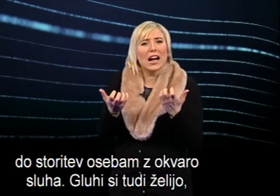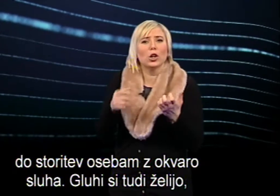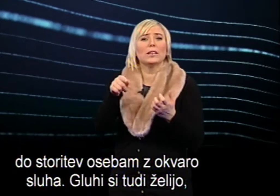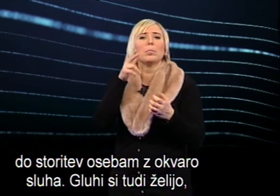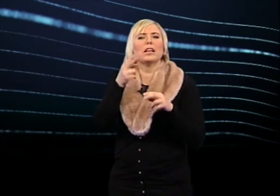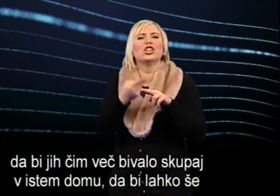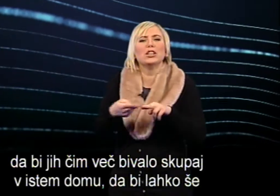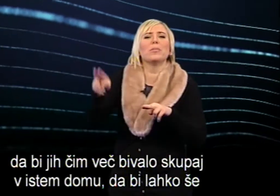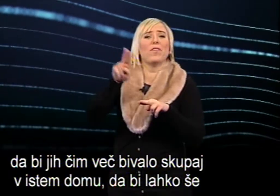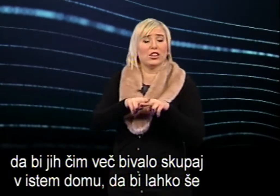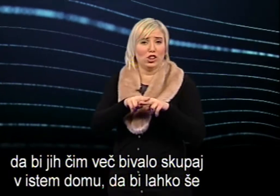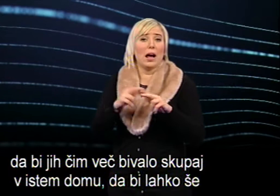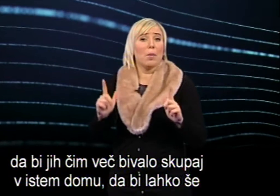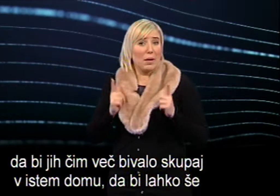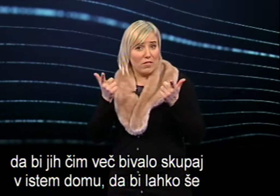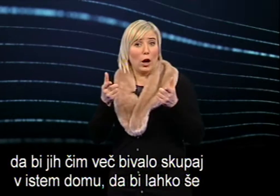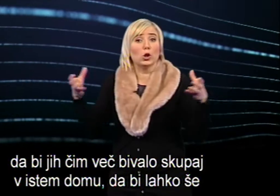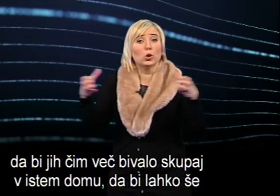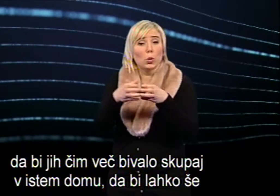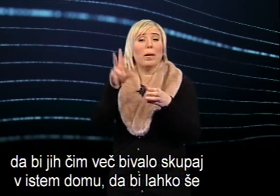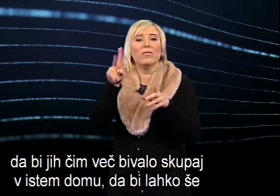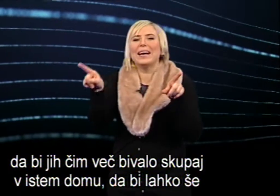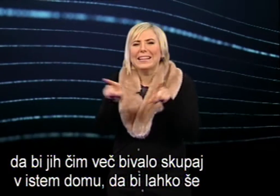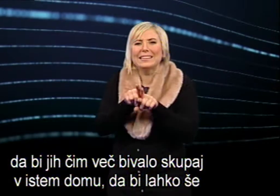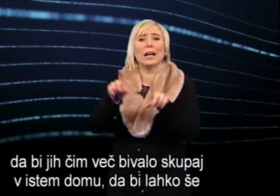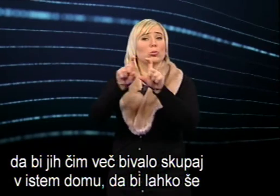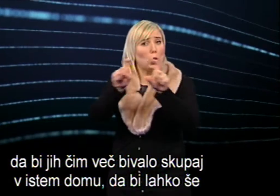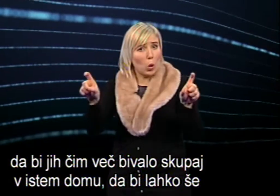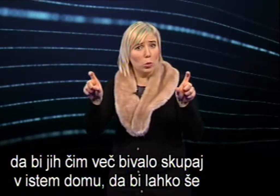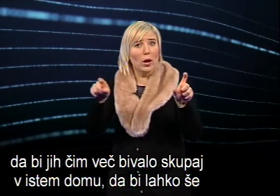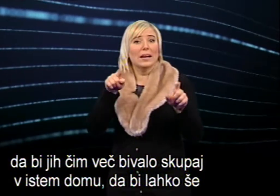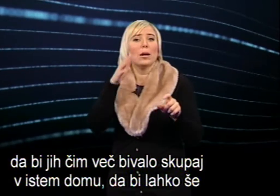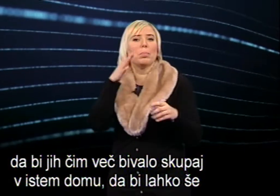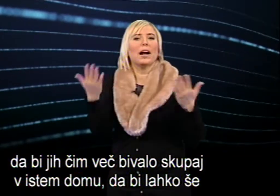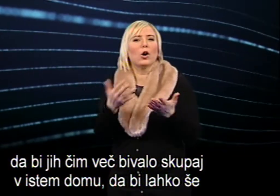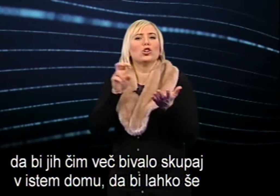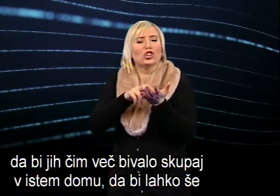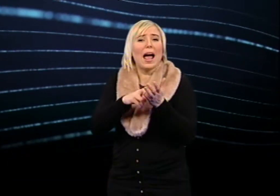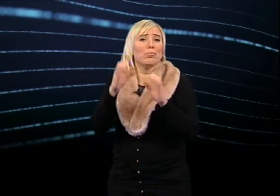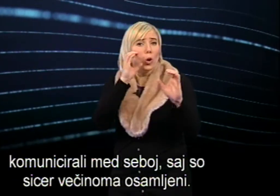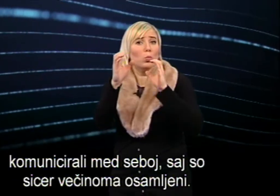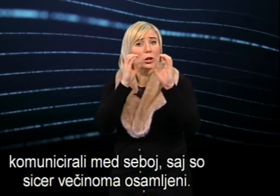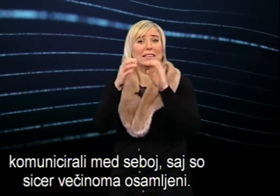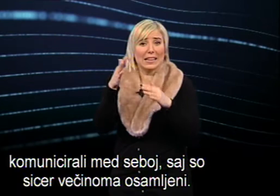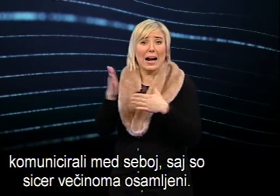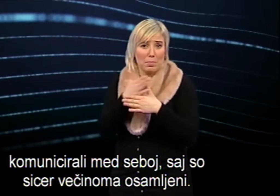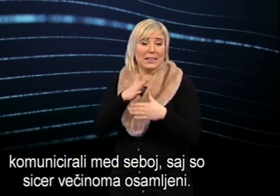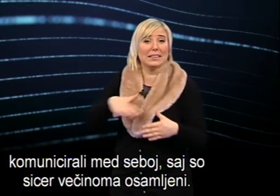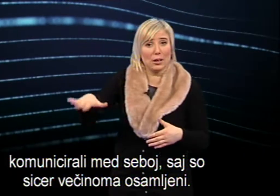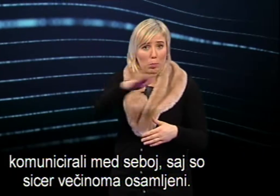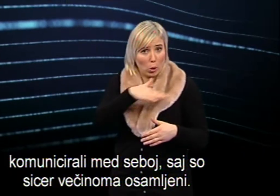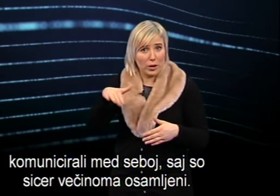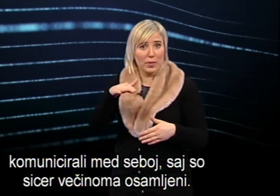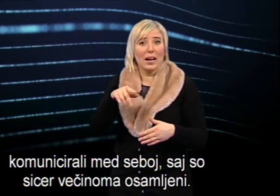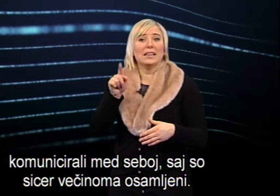tudi želijo, da bi čim več bivalo skupaj v istem domu, da bi lahko se komunicirali